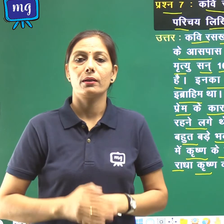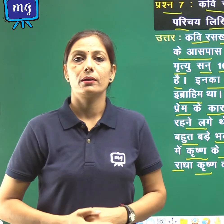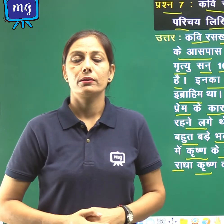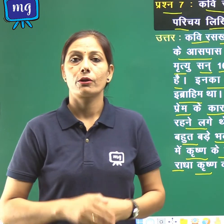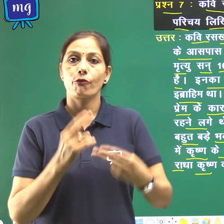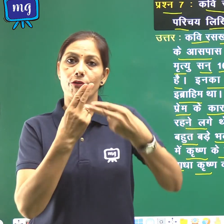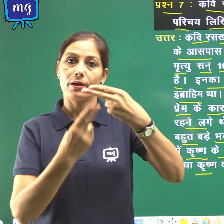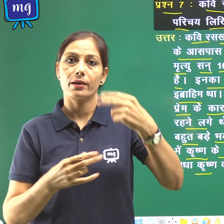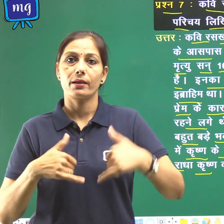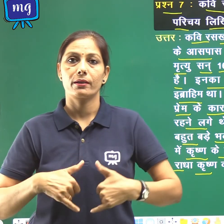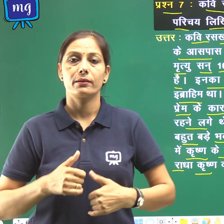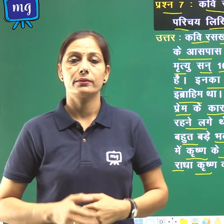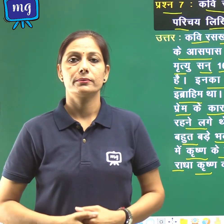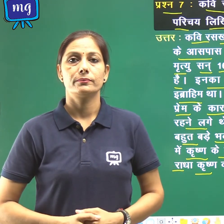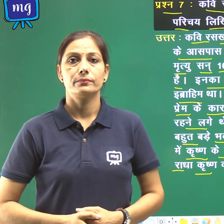वर्णन है।